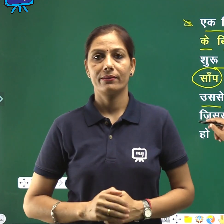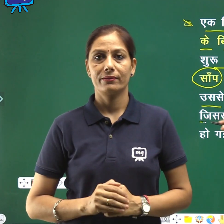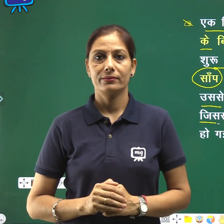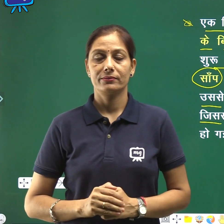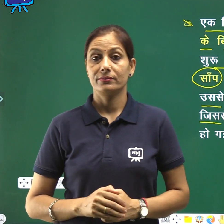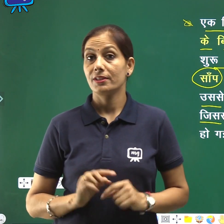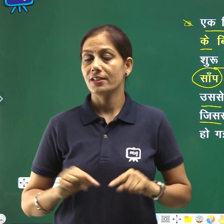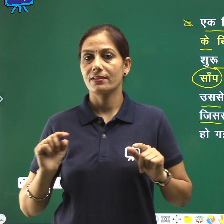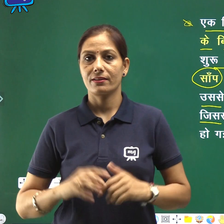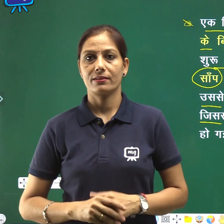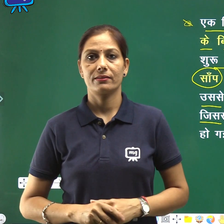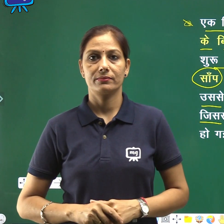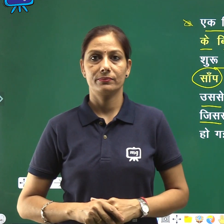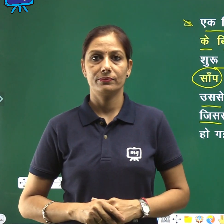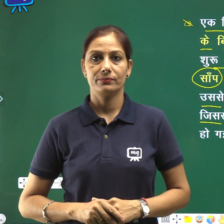जिससे